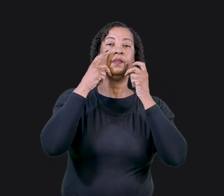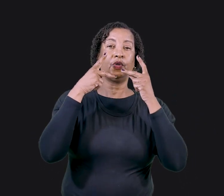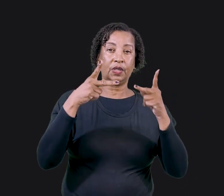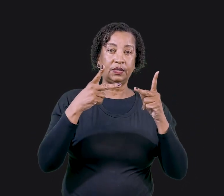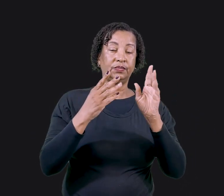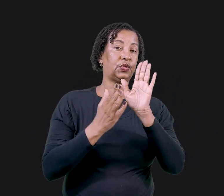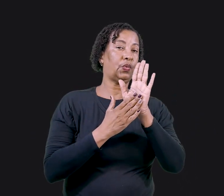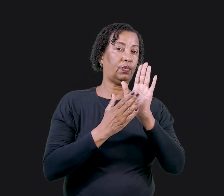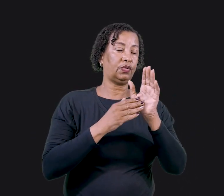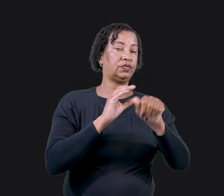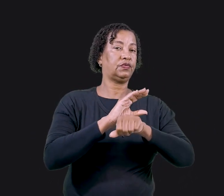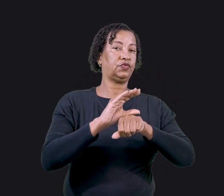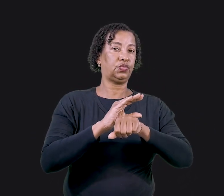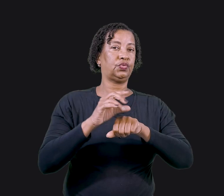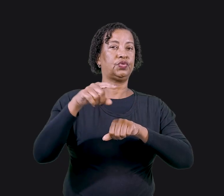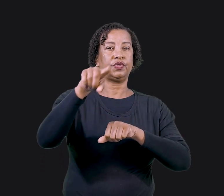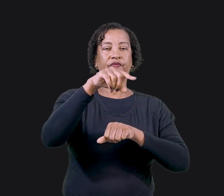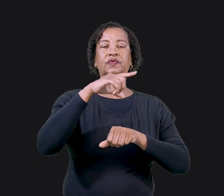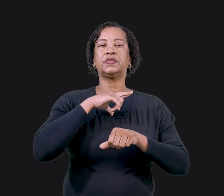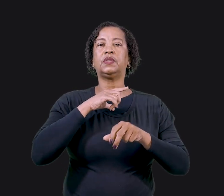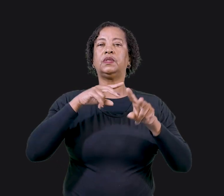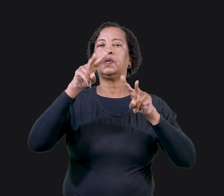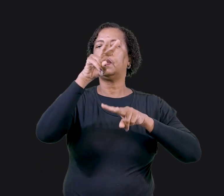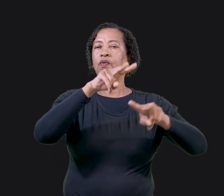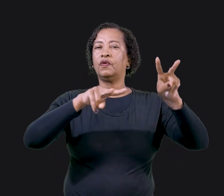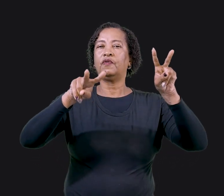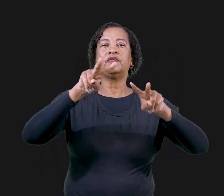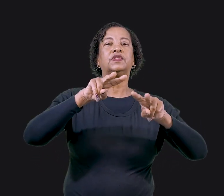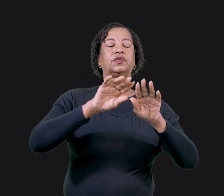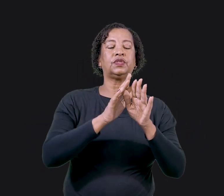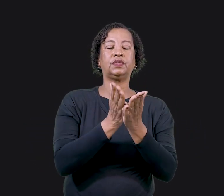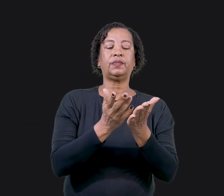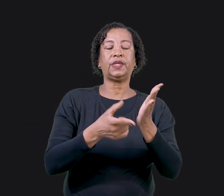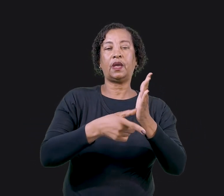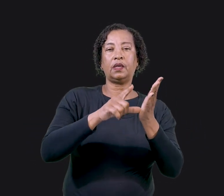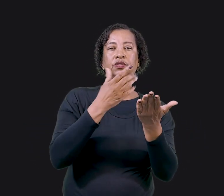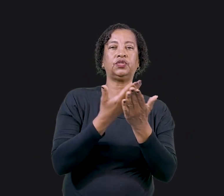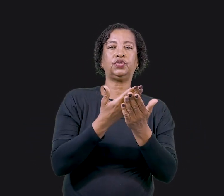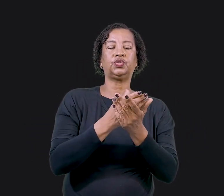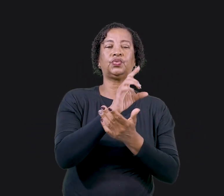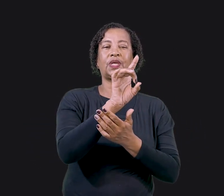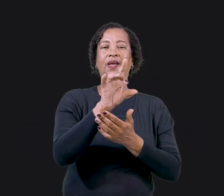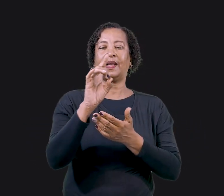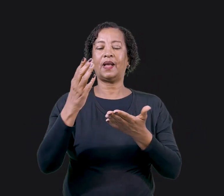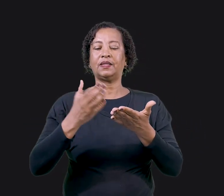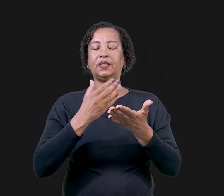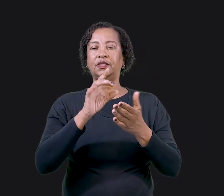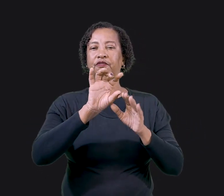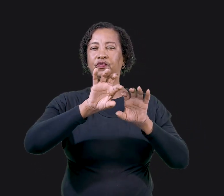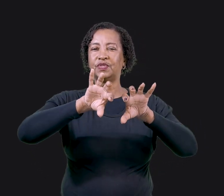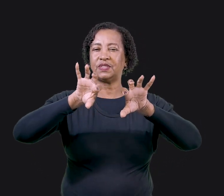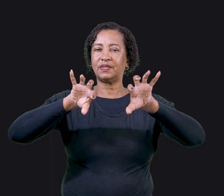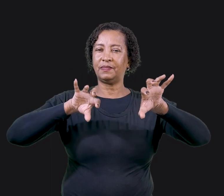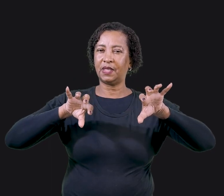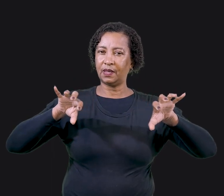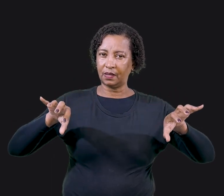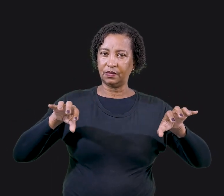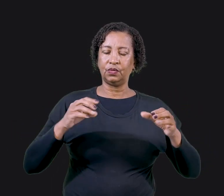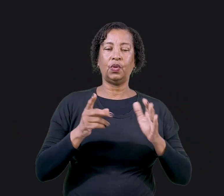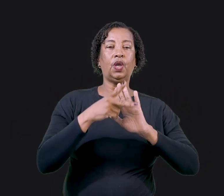propósito desse curso é que você tenha uma visão geral da Bíblia antes de estudar cada um dos seus livros individualmente. No programa de hoje